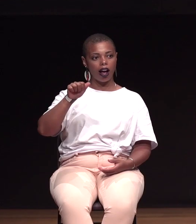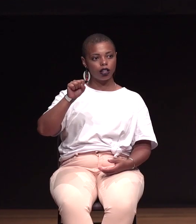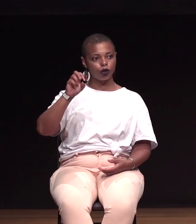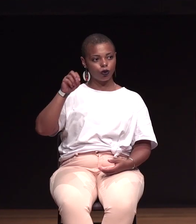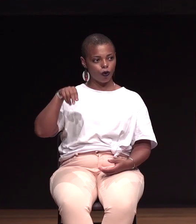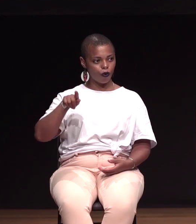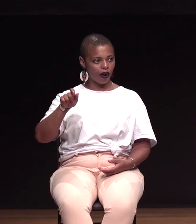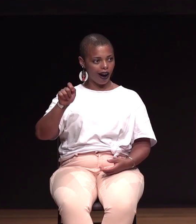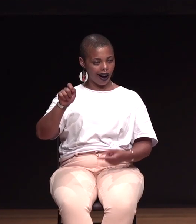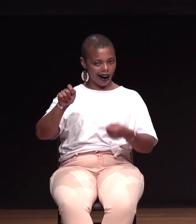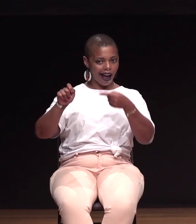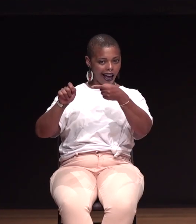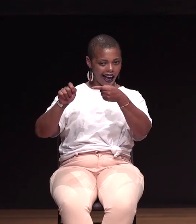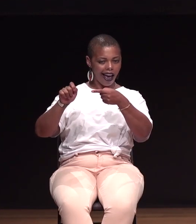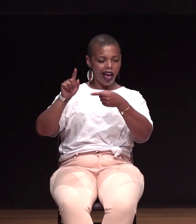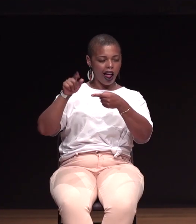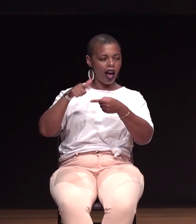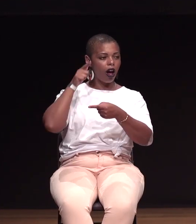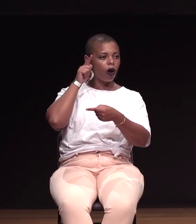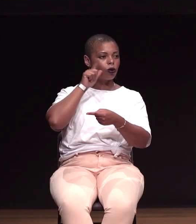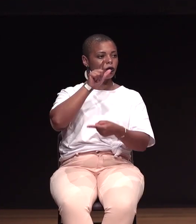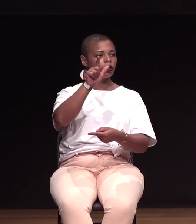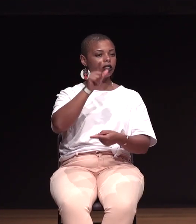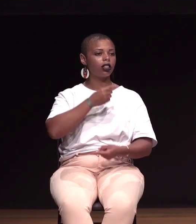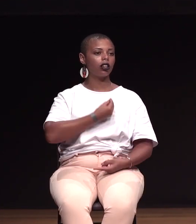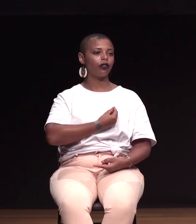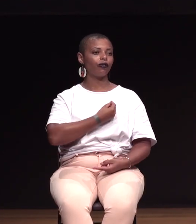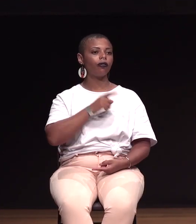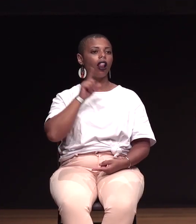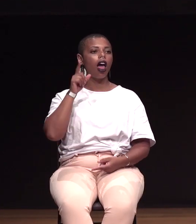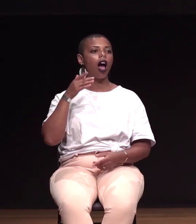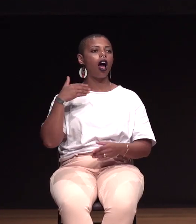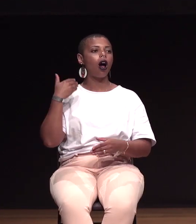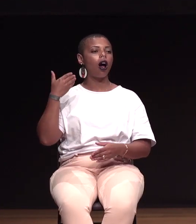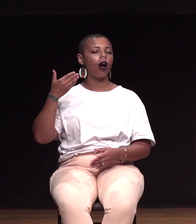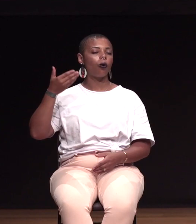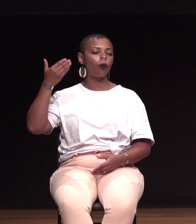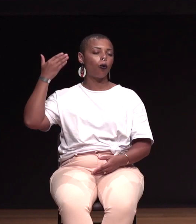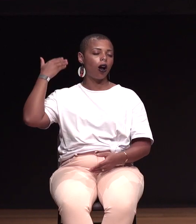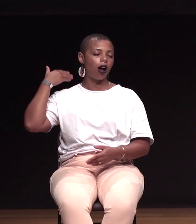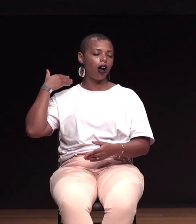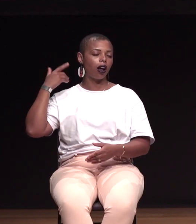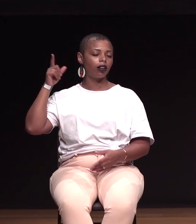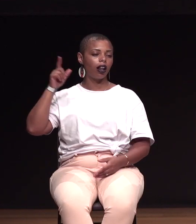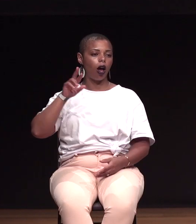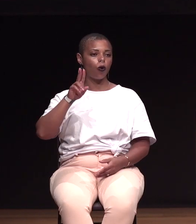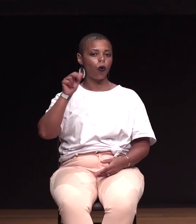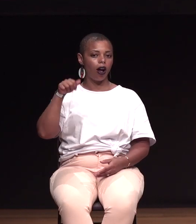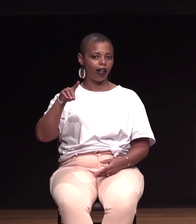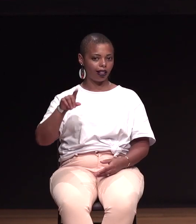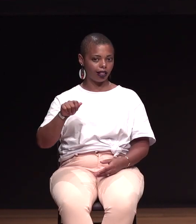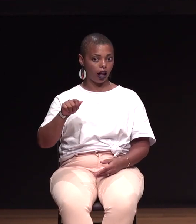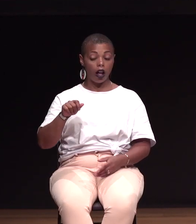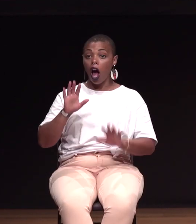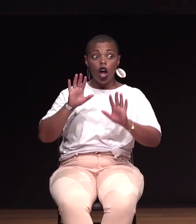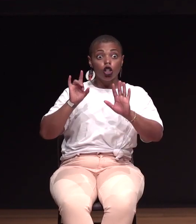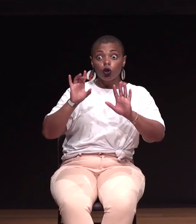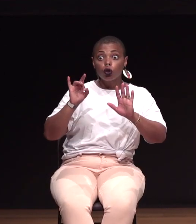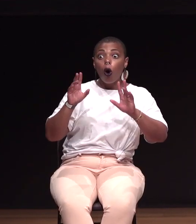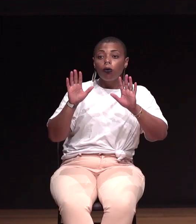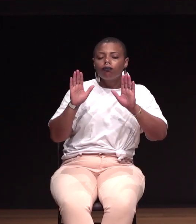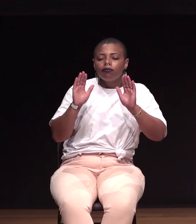enfim, sobreviveu a Ruanda, né? E ela é... Só um parênteses, viu, gente? Eu descobri que o cachê